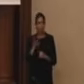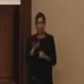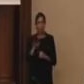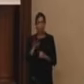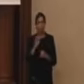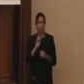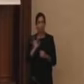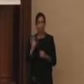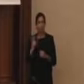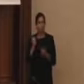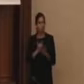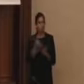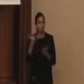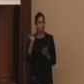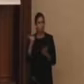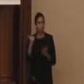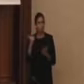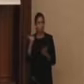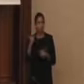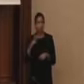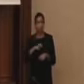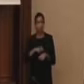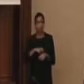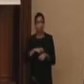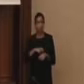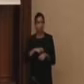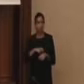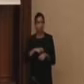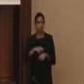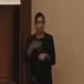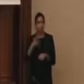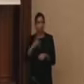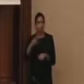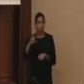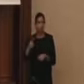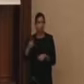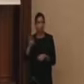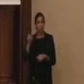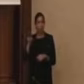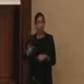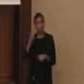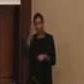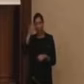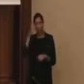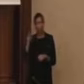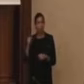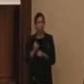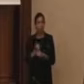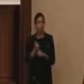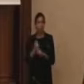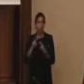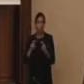importantissima, che è del dottor Pooja Devani, che è un indiano che lavora e fa ricerca